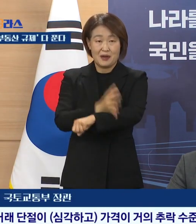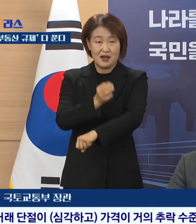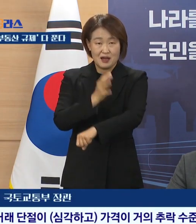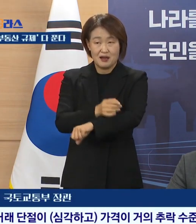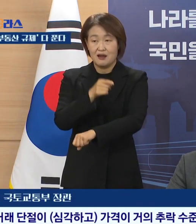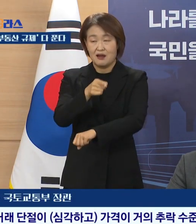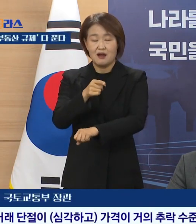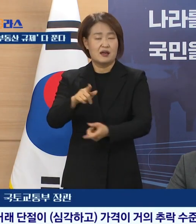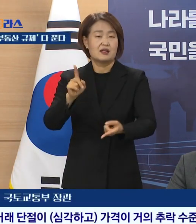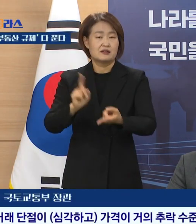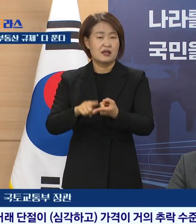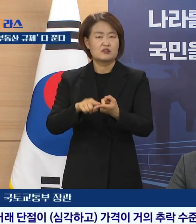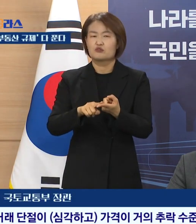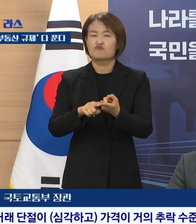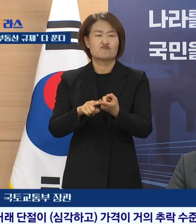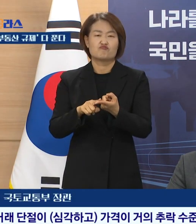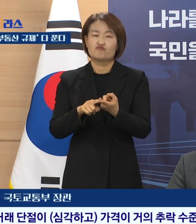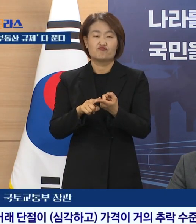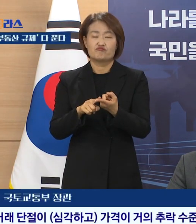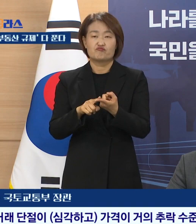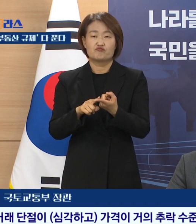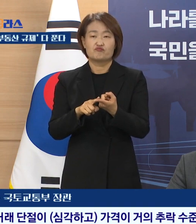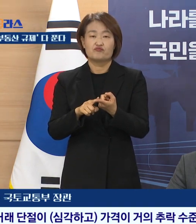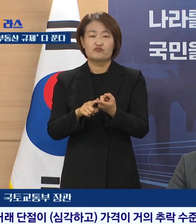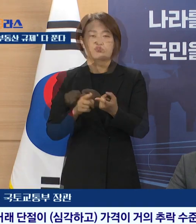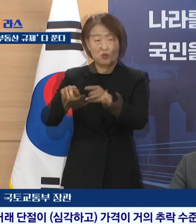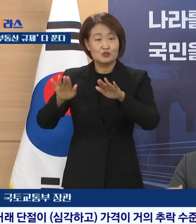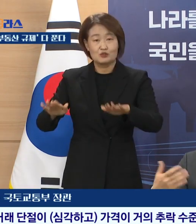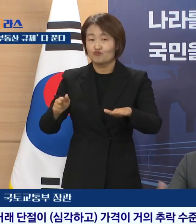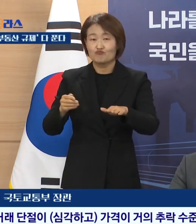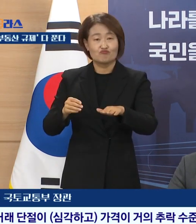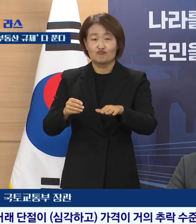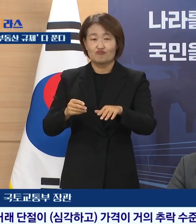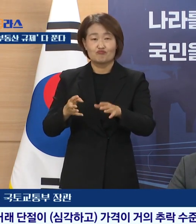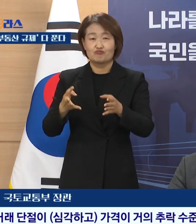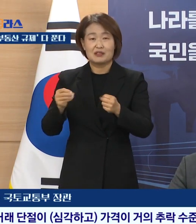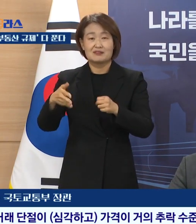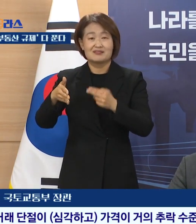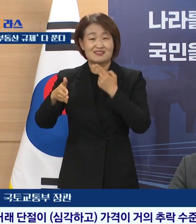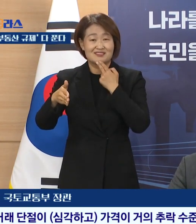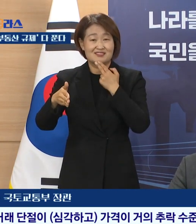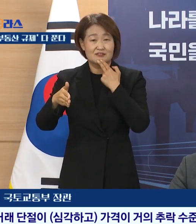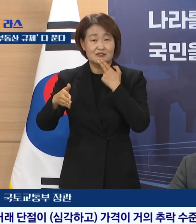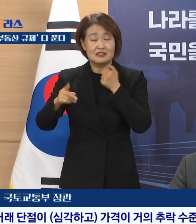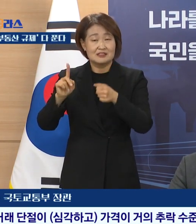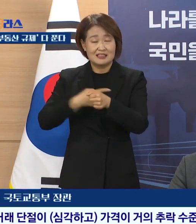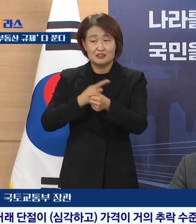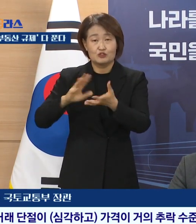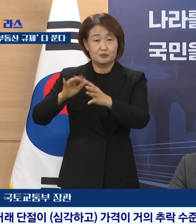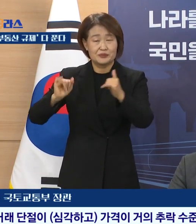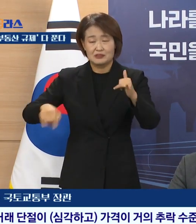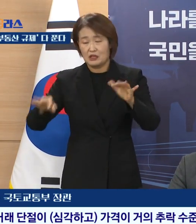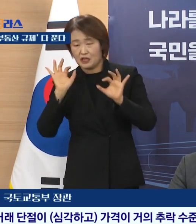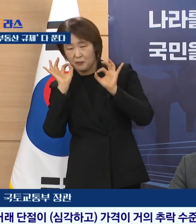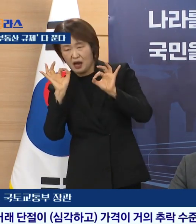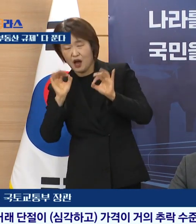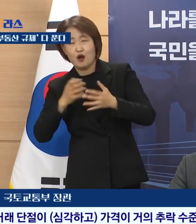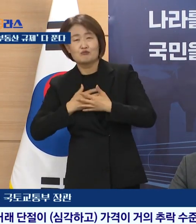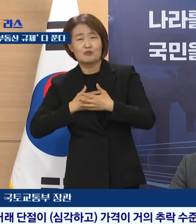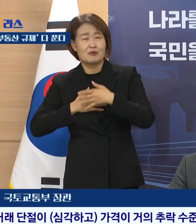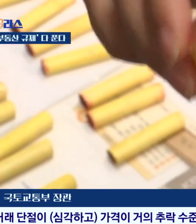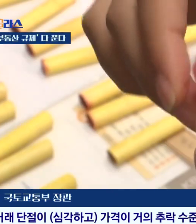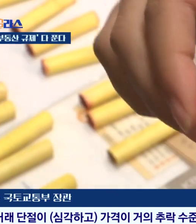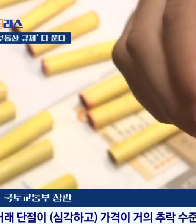가격에 거의 추락 수준의 지나친 시장의 공포에 대해서는 우리가 명확한 좀